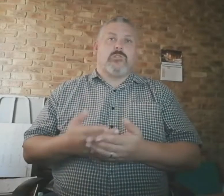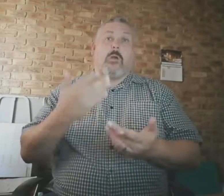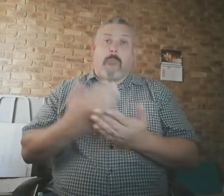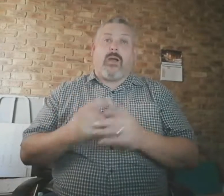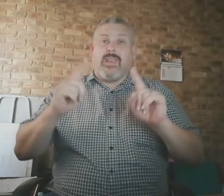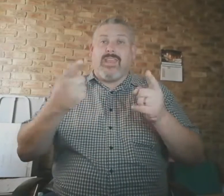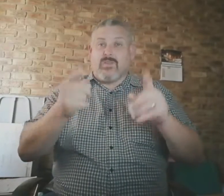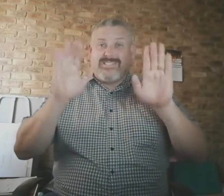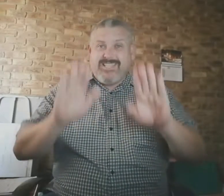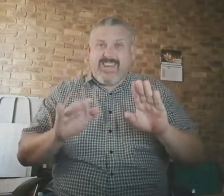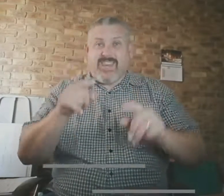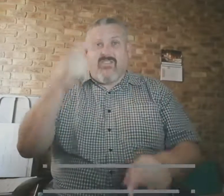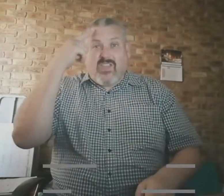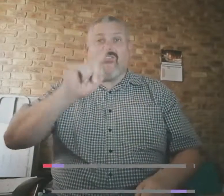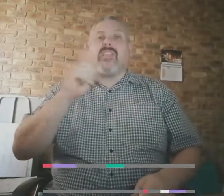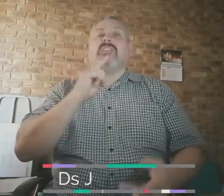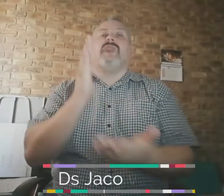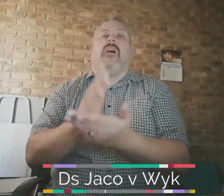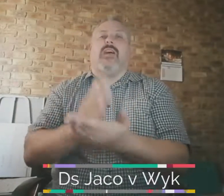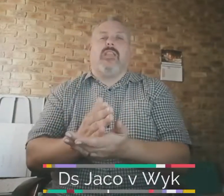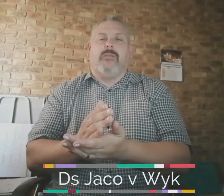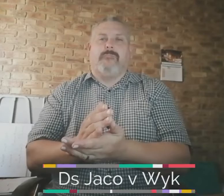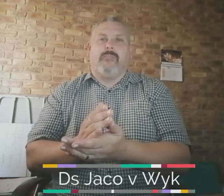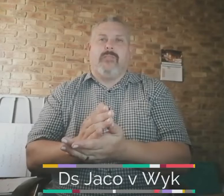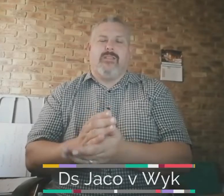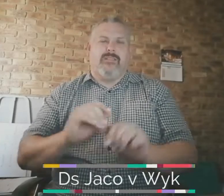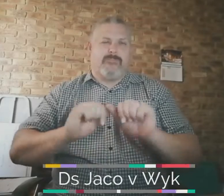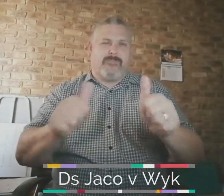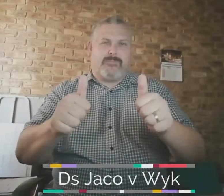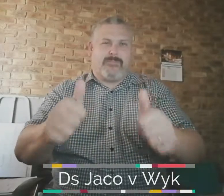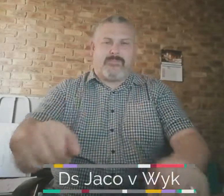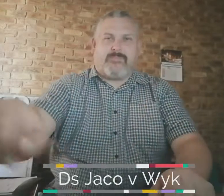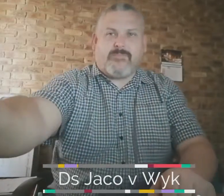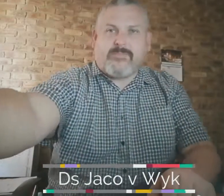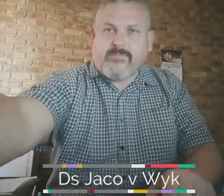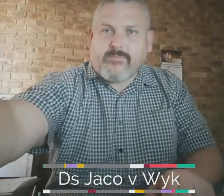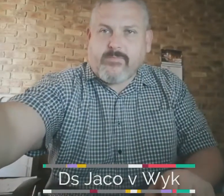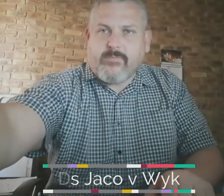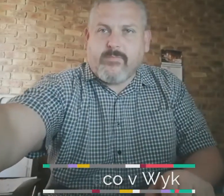So ek, maak die jy hier, sien, wat die spra het. te hast, wat die ook Activision O.